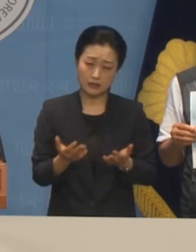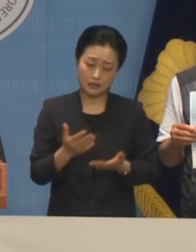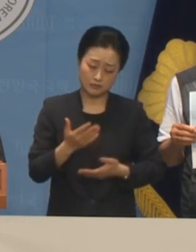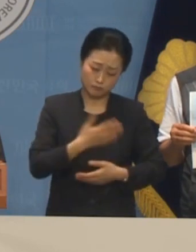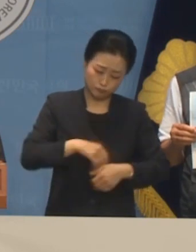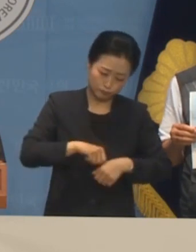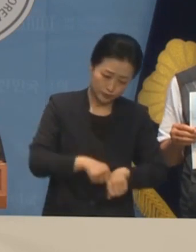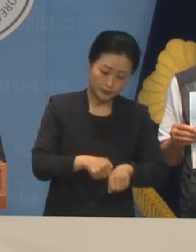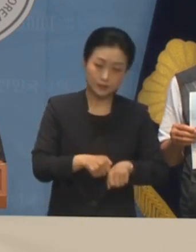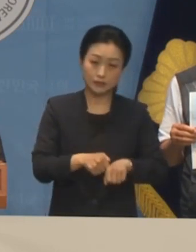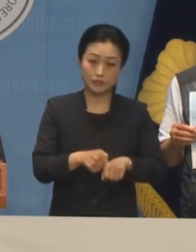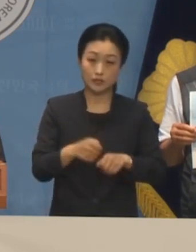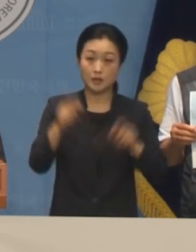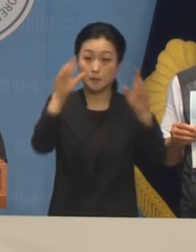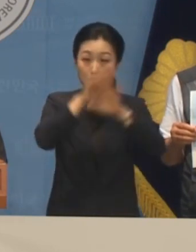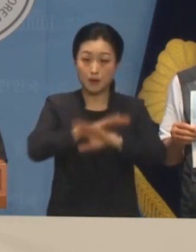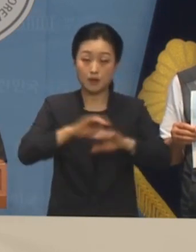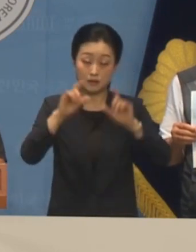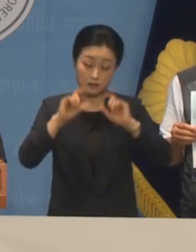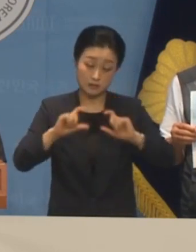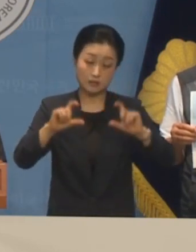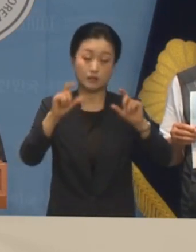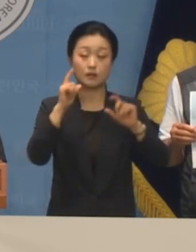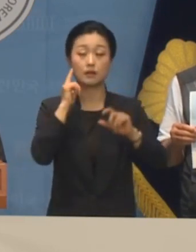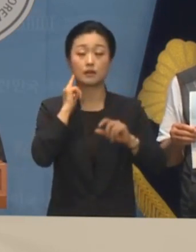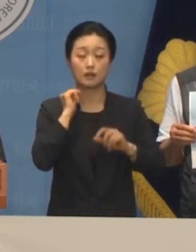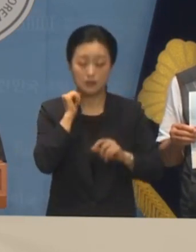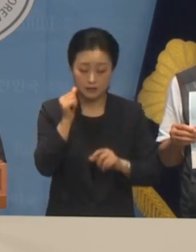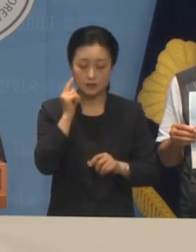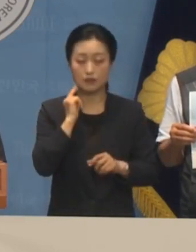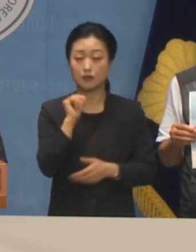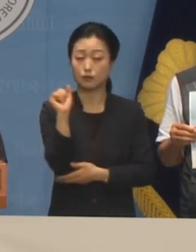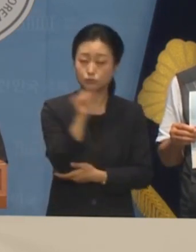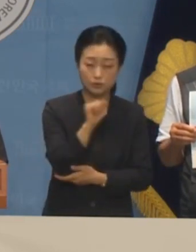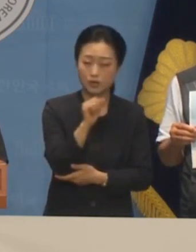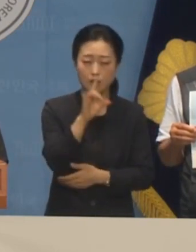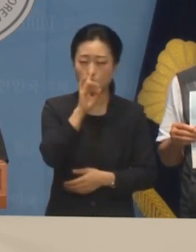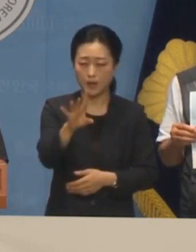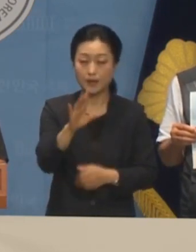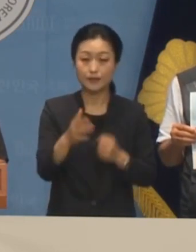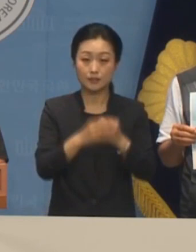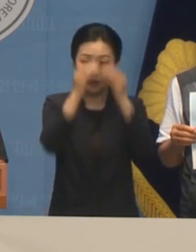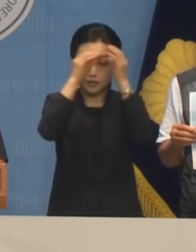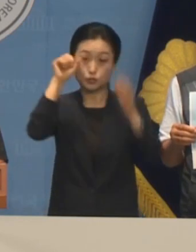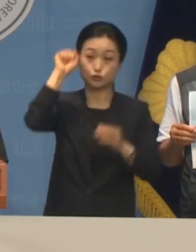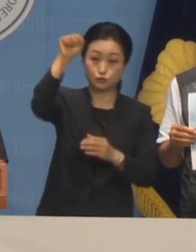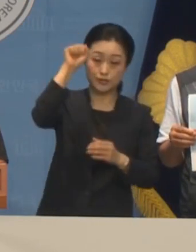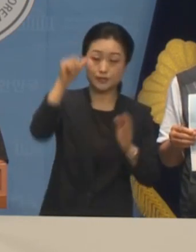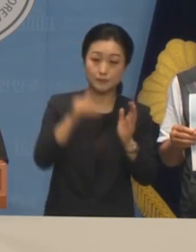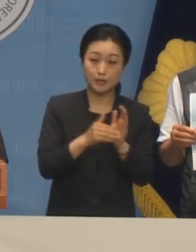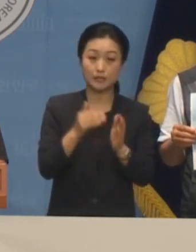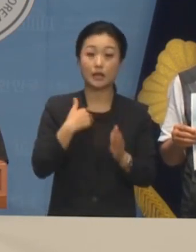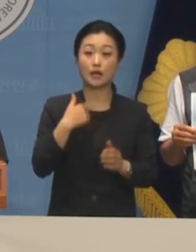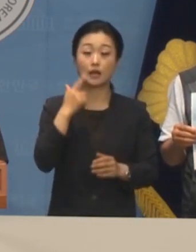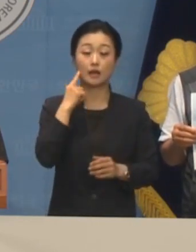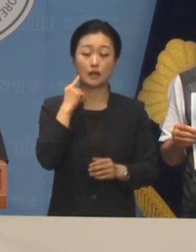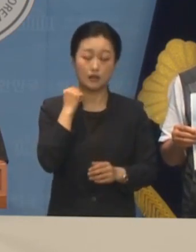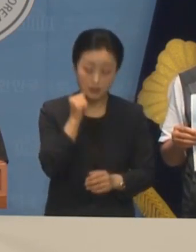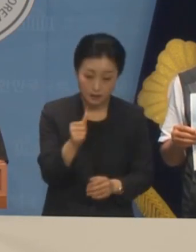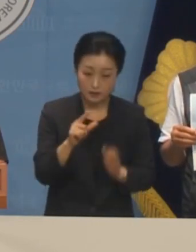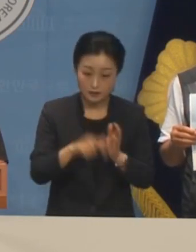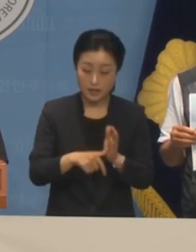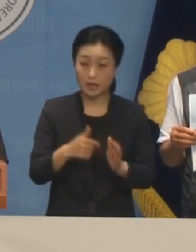속이을 을가 이대로는 죽겠다 쟁가 깜 았을 때